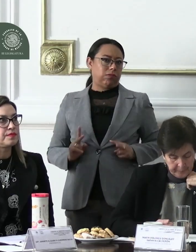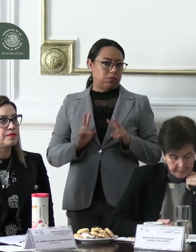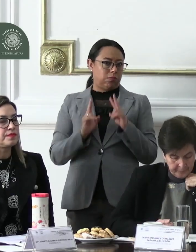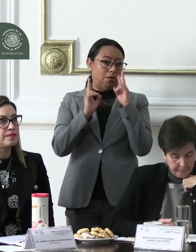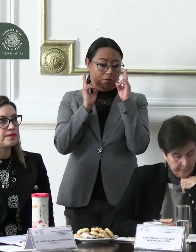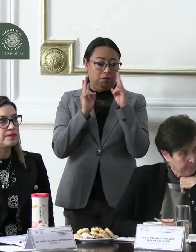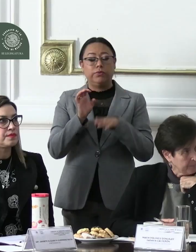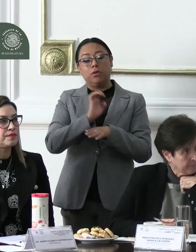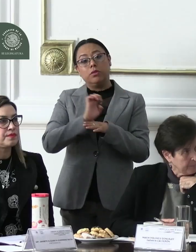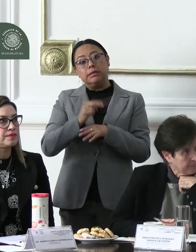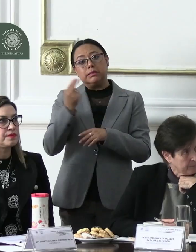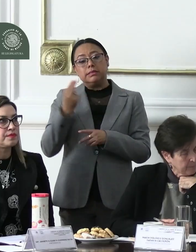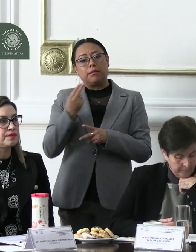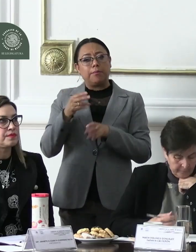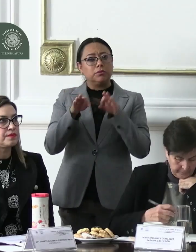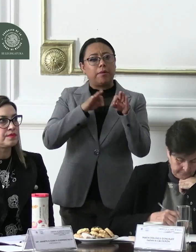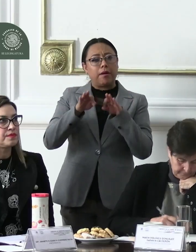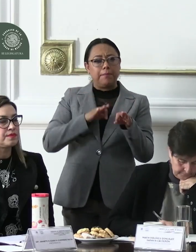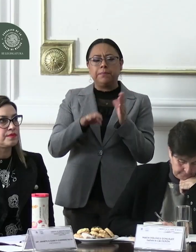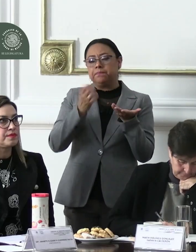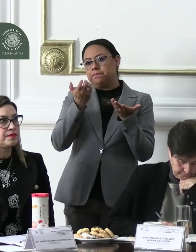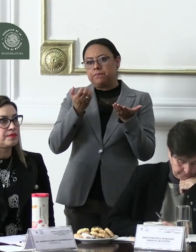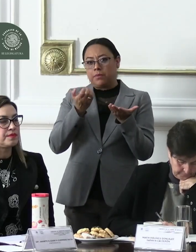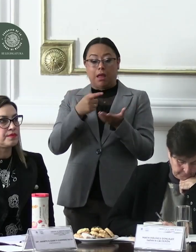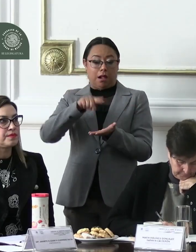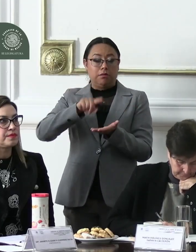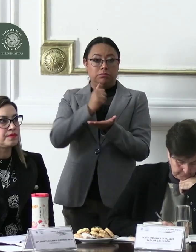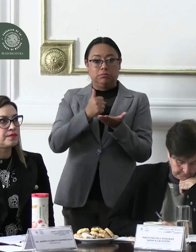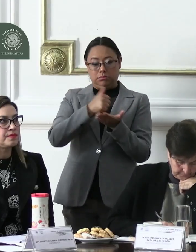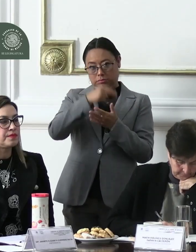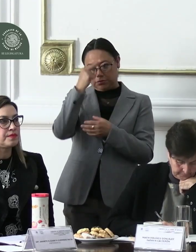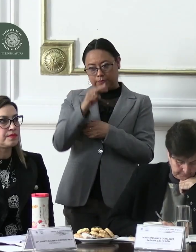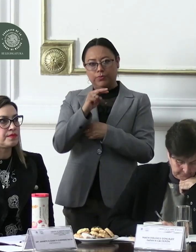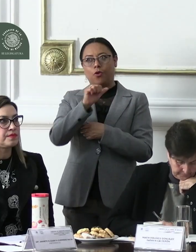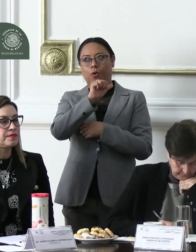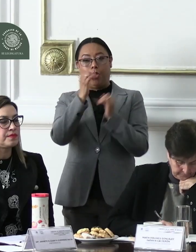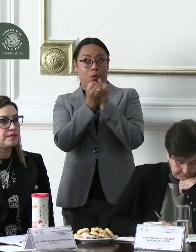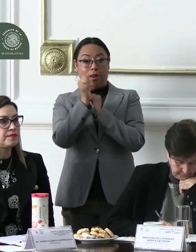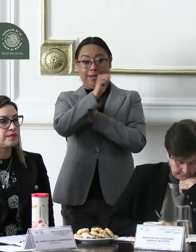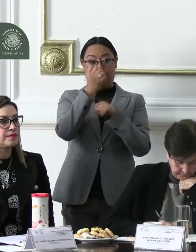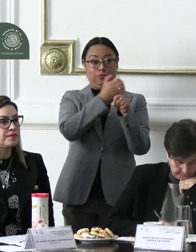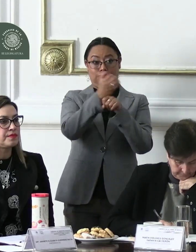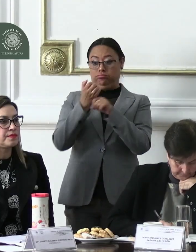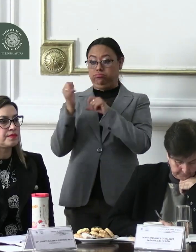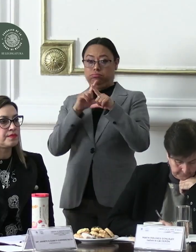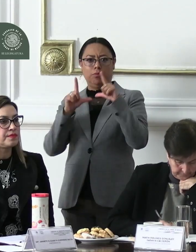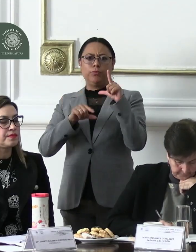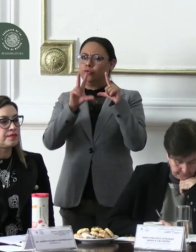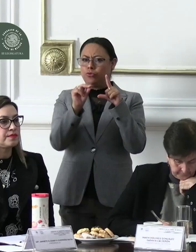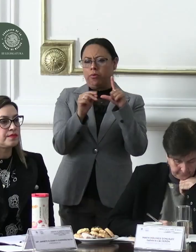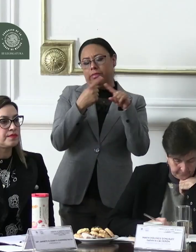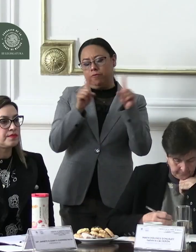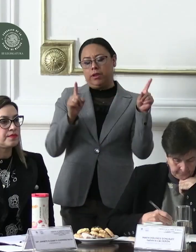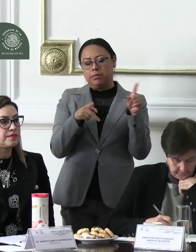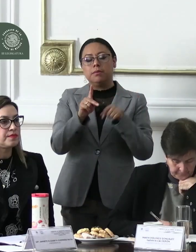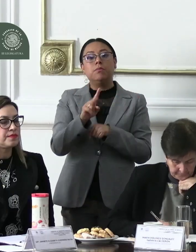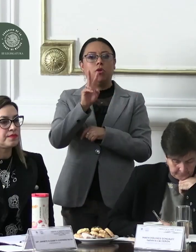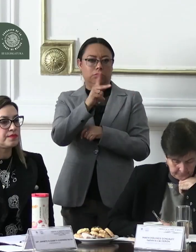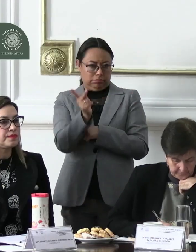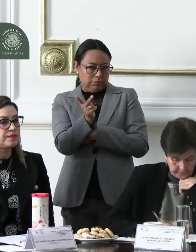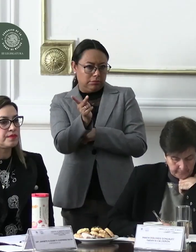todavía trabajar aunque la ciudad pues no está como en otros estados de la República, pero ¿qué se va a hacer en este